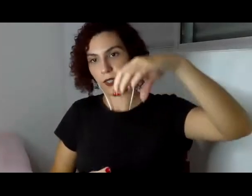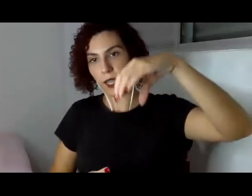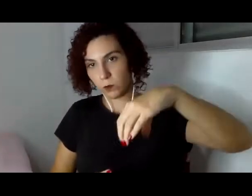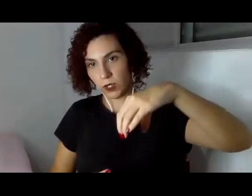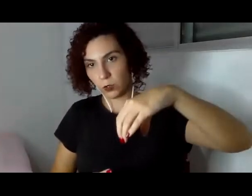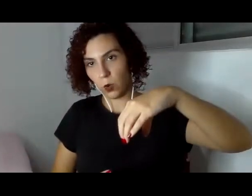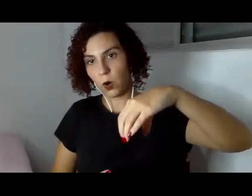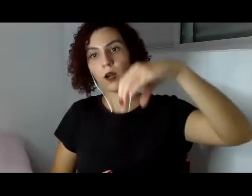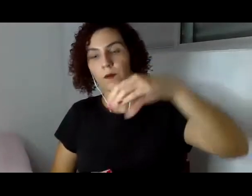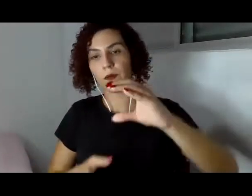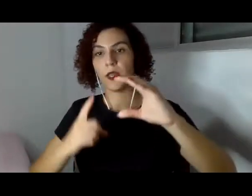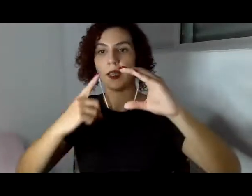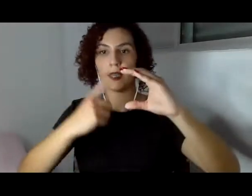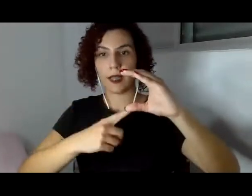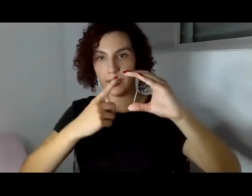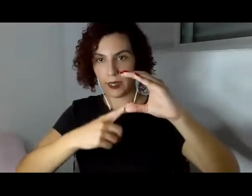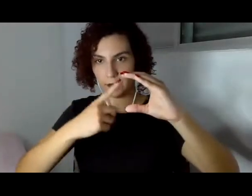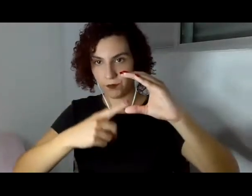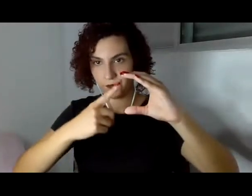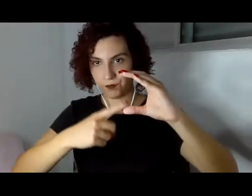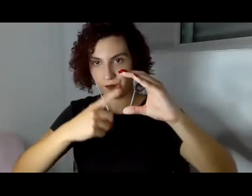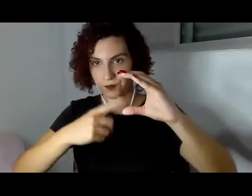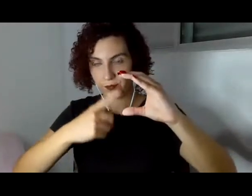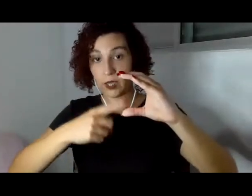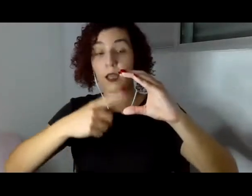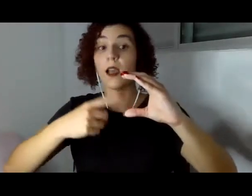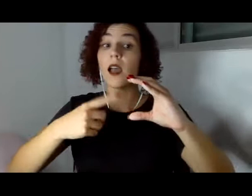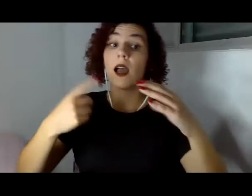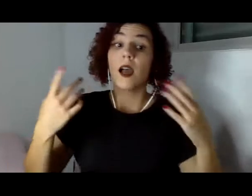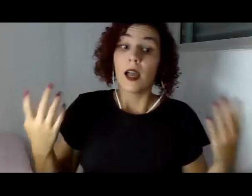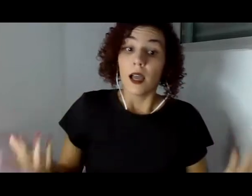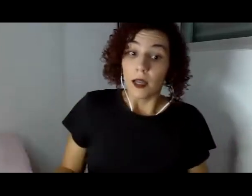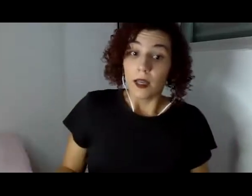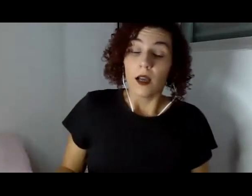Pode-se fazer, né? Um setor, clínica.